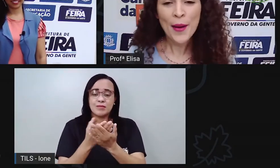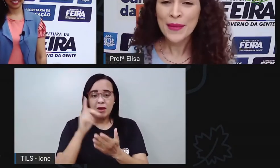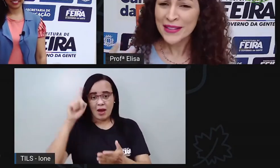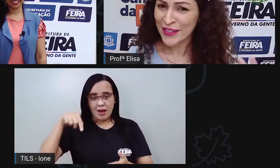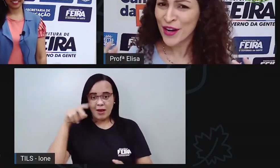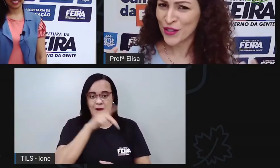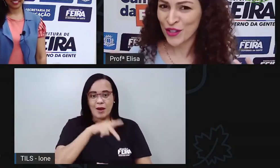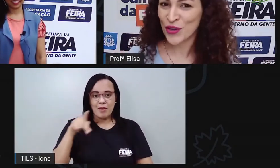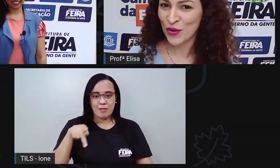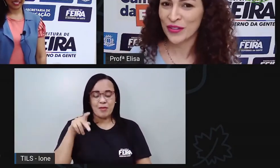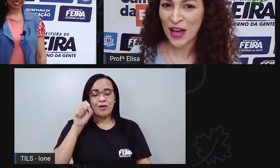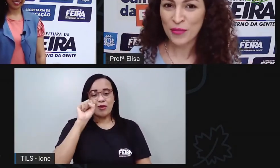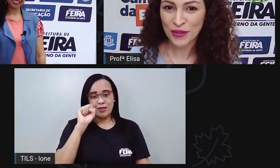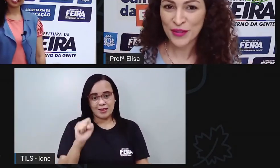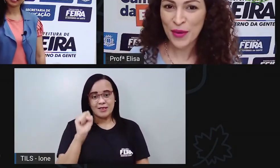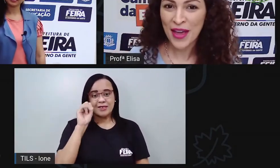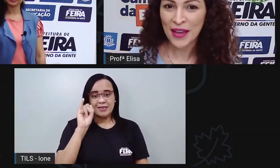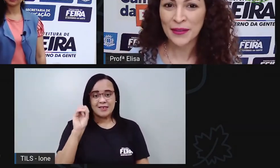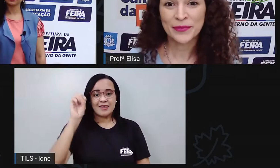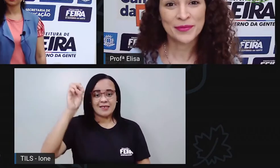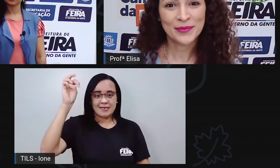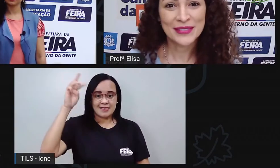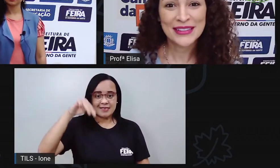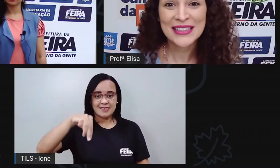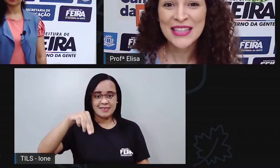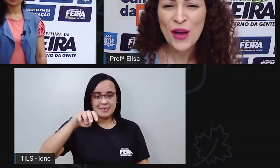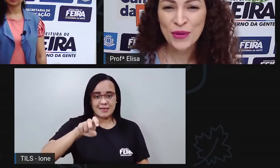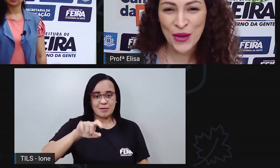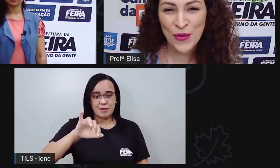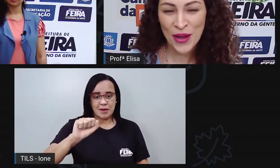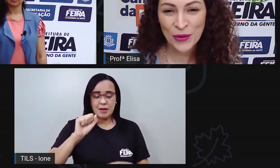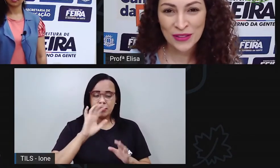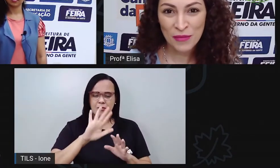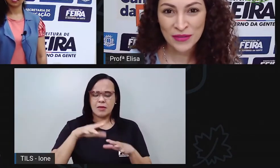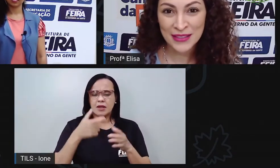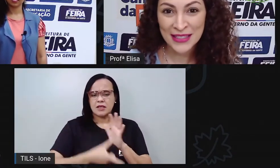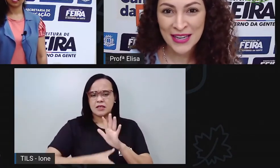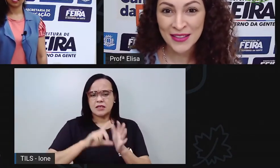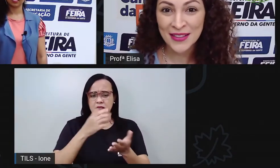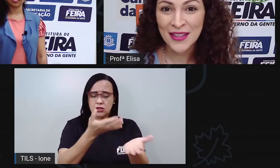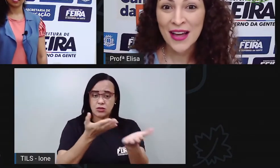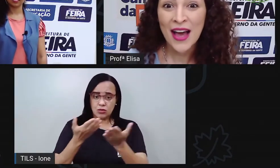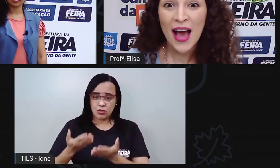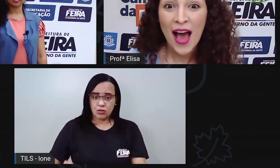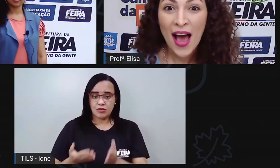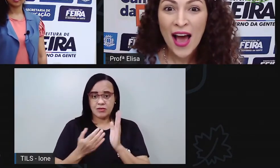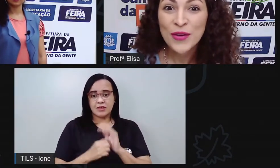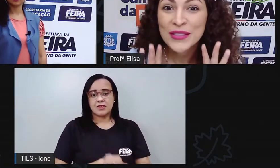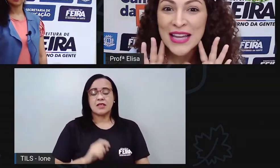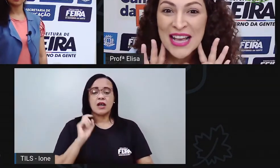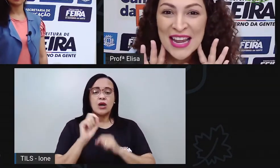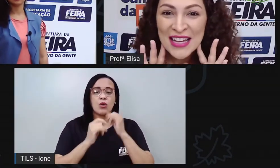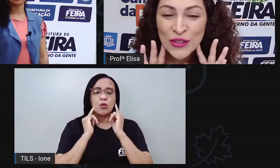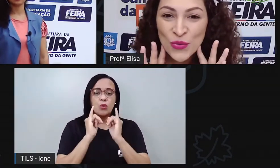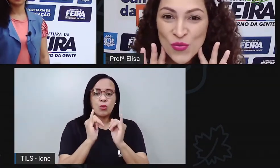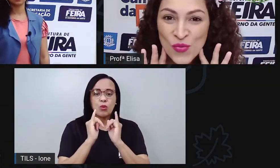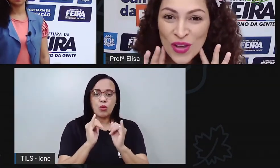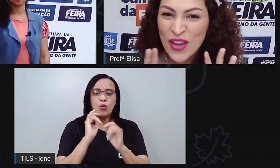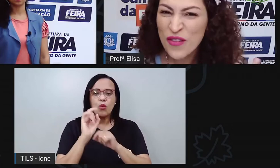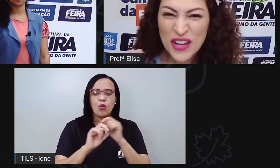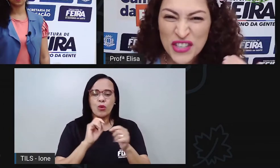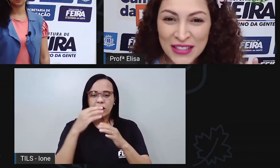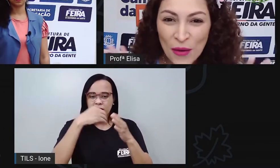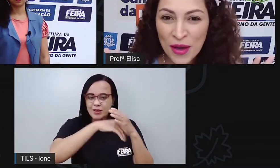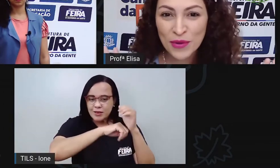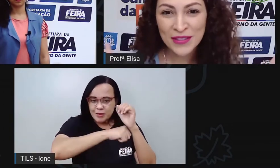Procimeia. Mas antes de convidar a Procimeia, sabe o que eu quero contar para vocês? Ai, um segredo.